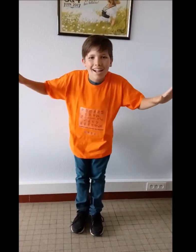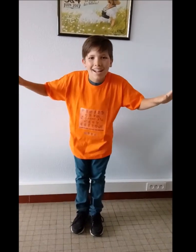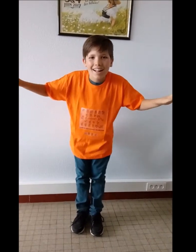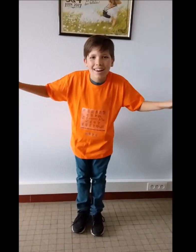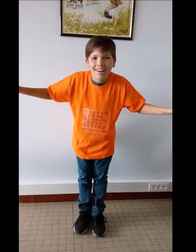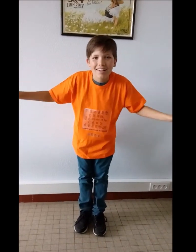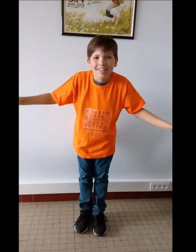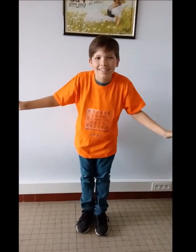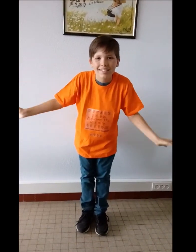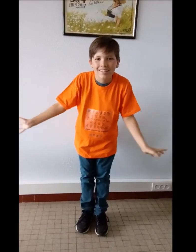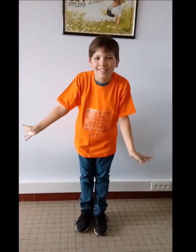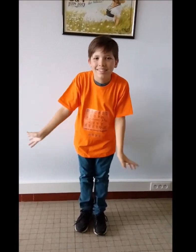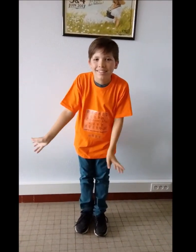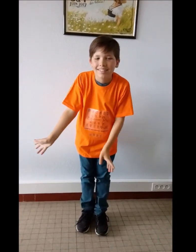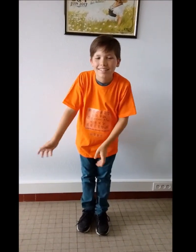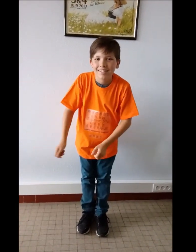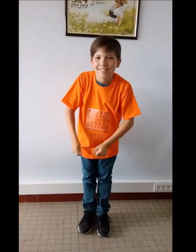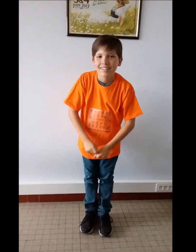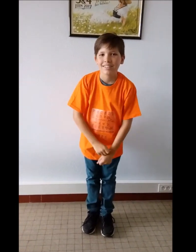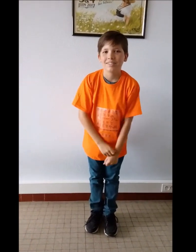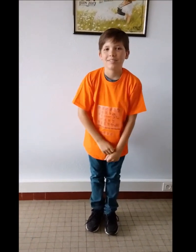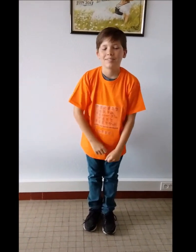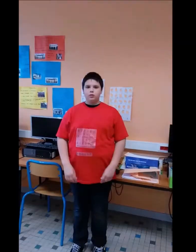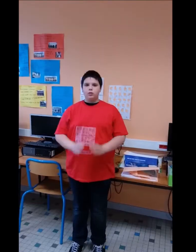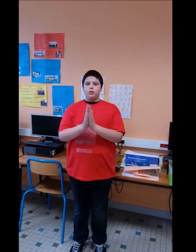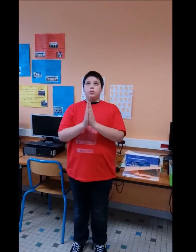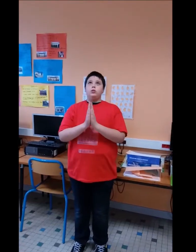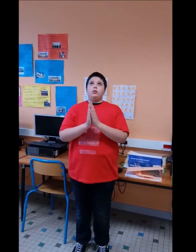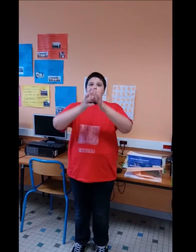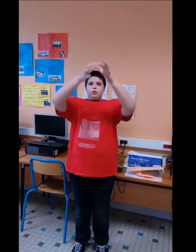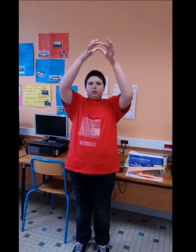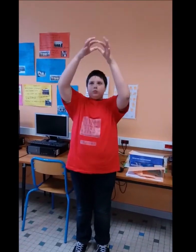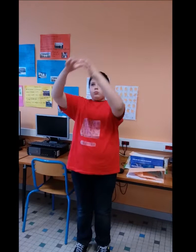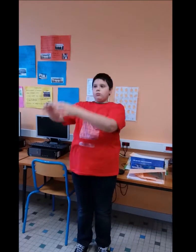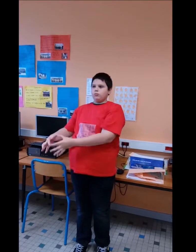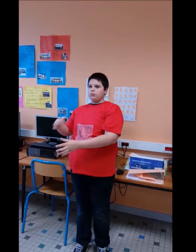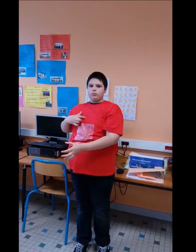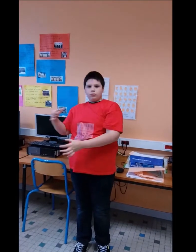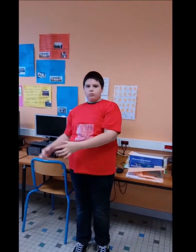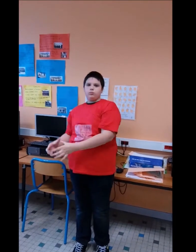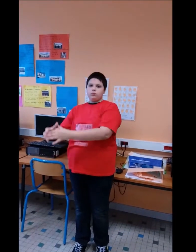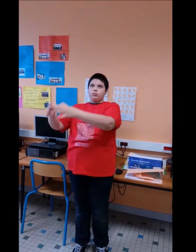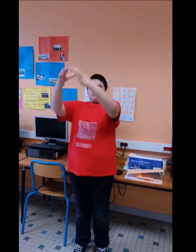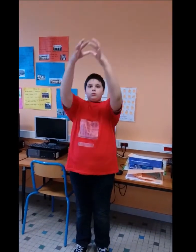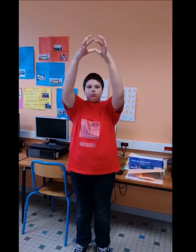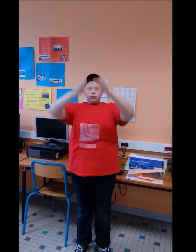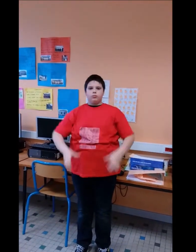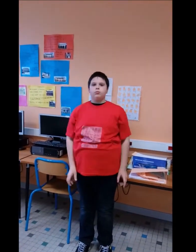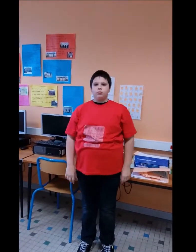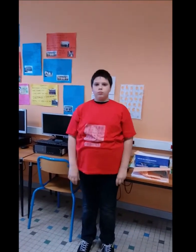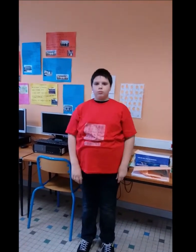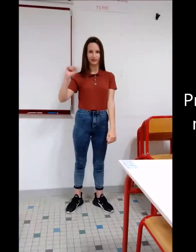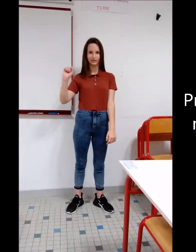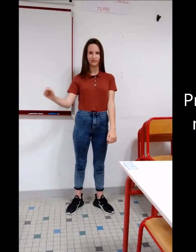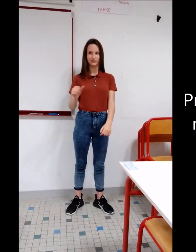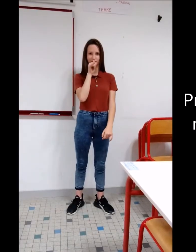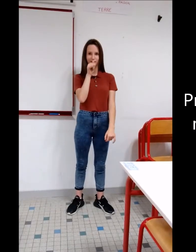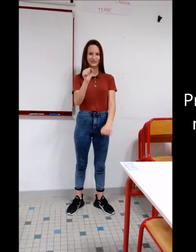devenir magicien pour me faire disparaître. Prier pour que les martiens m'enlèvent sur leur planète. Prendre en otage ma petite